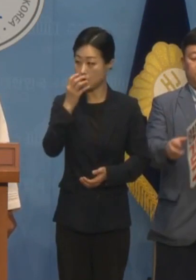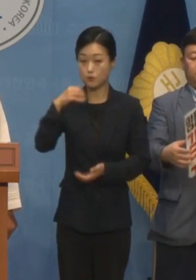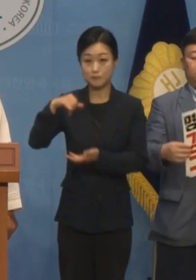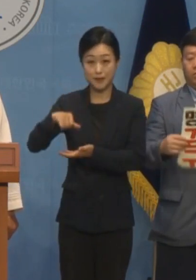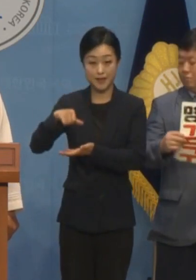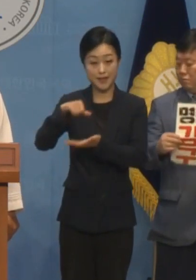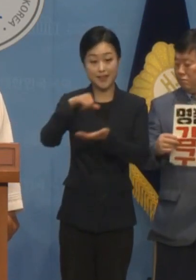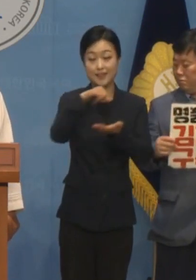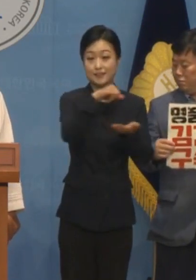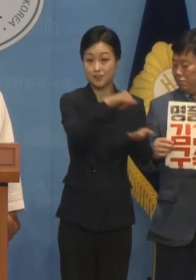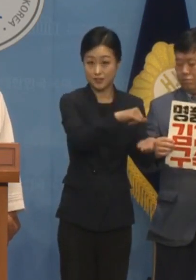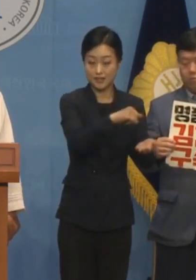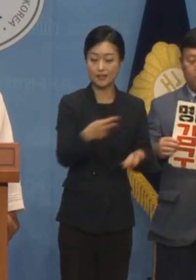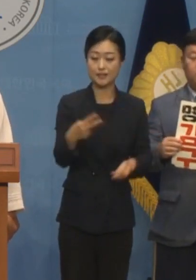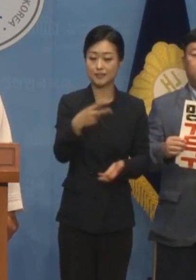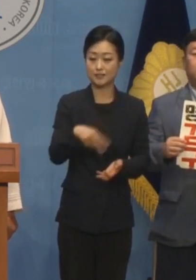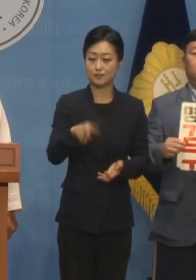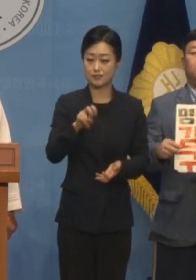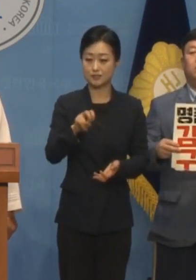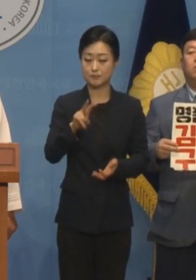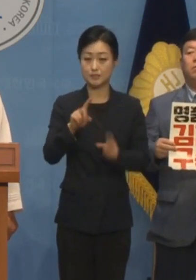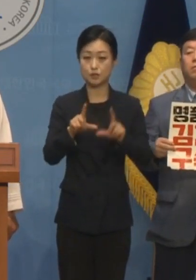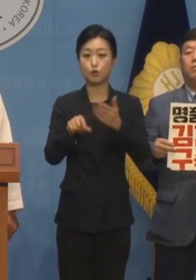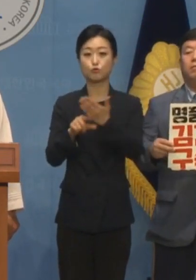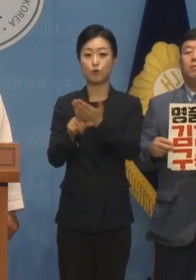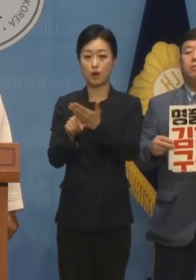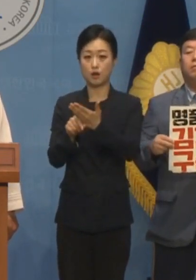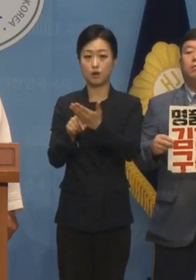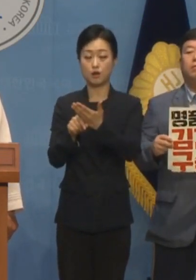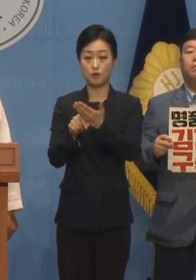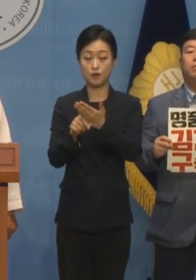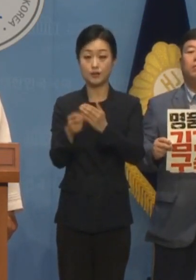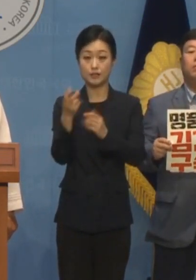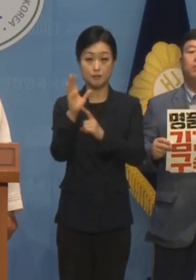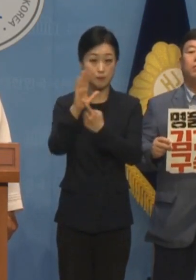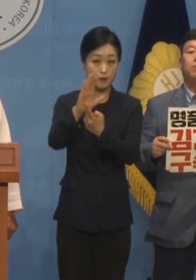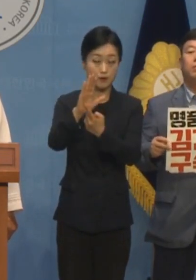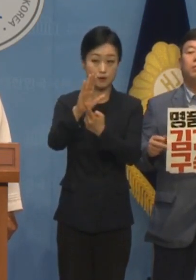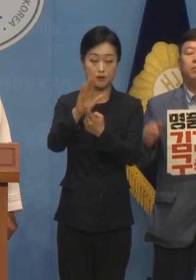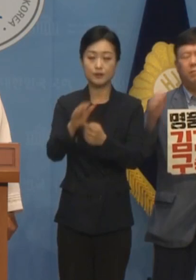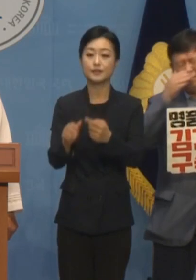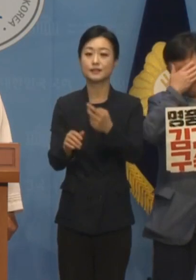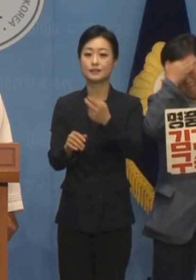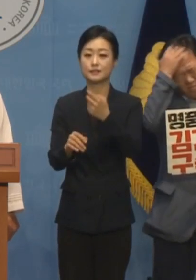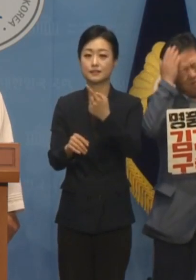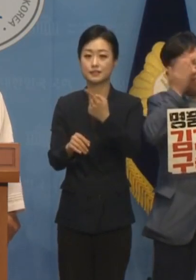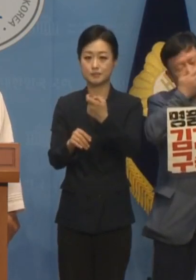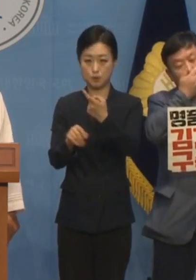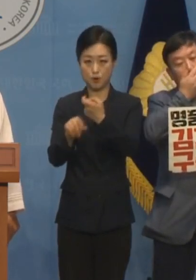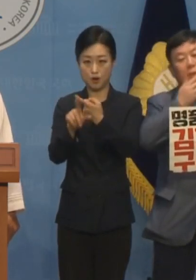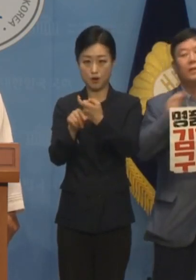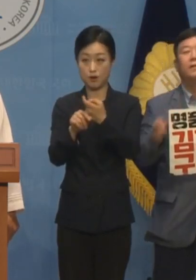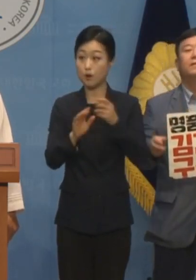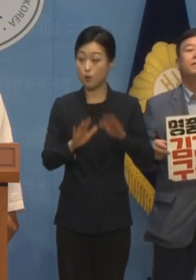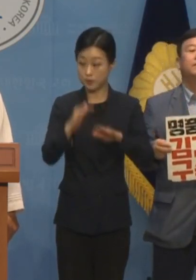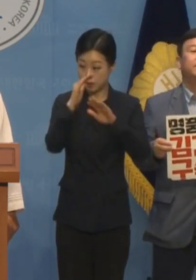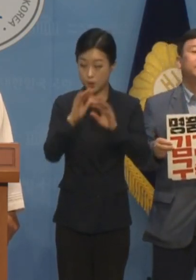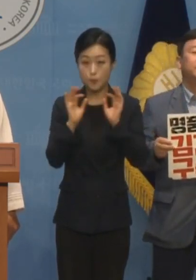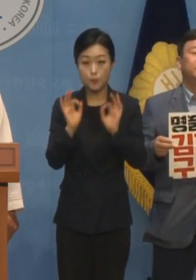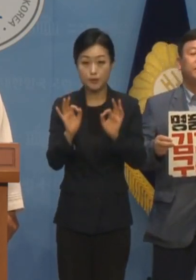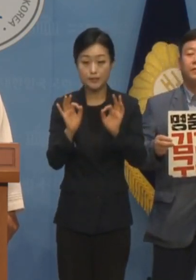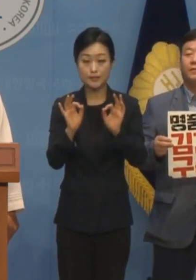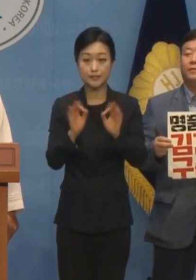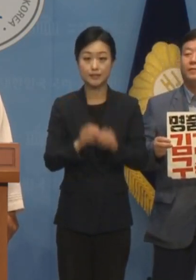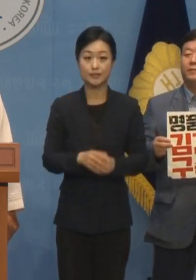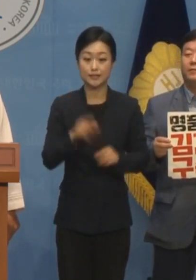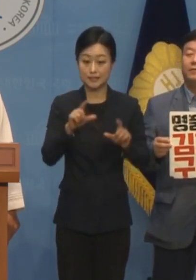명품백을 전달한 건 2022년 9월 달이고요. 보도한 게 2023년 11월 달입니다. 오늘 보도를 보니까